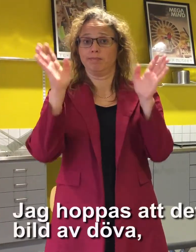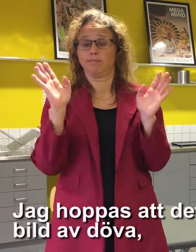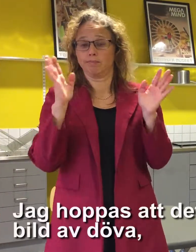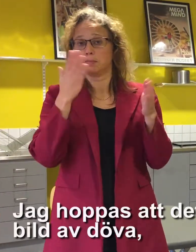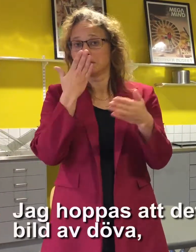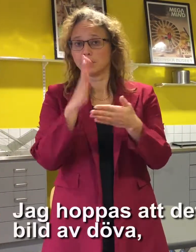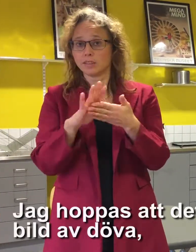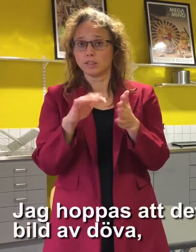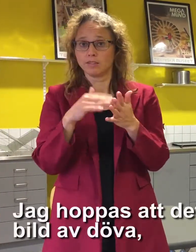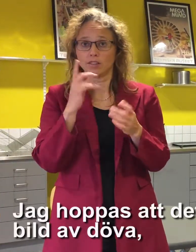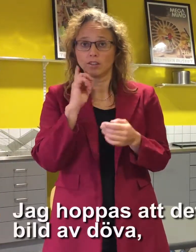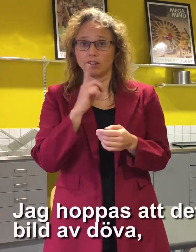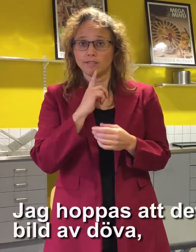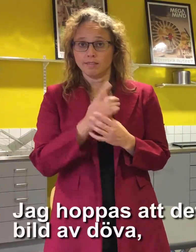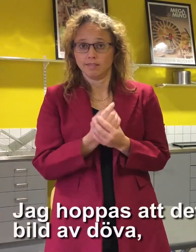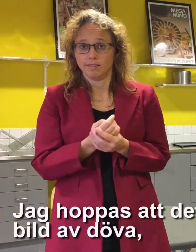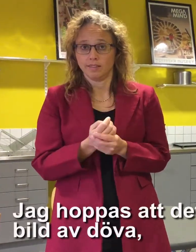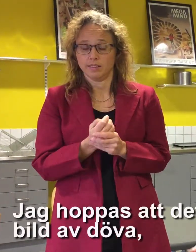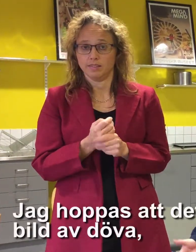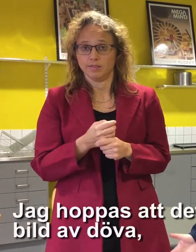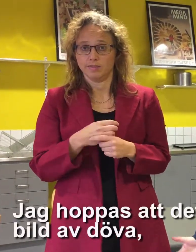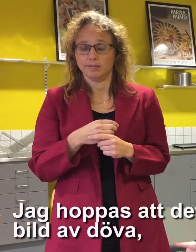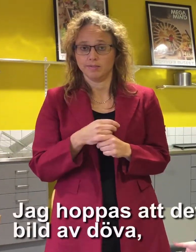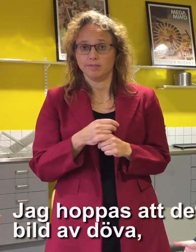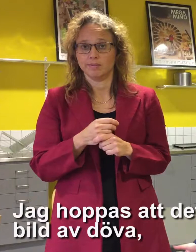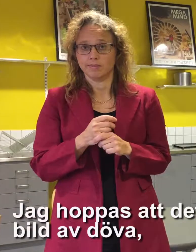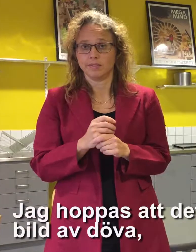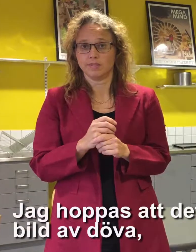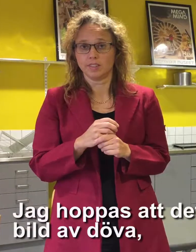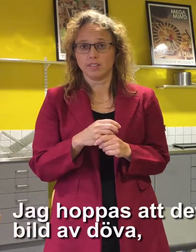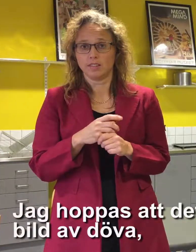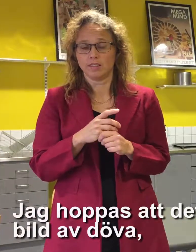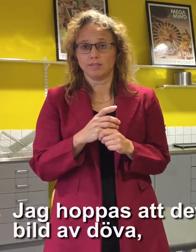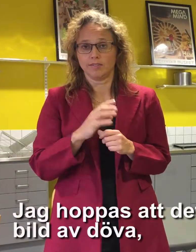Jag hoppas att det har ökat deras bild av döva.